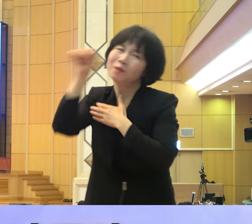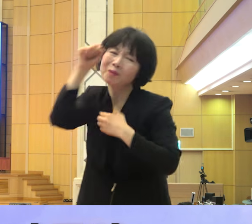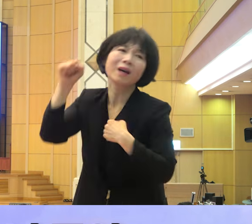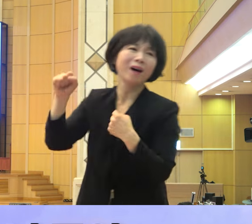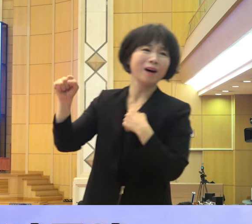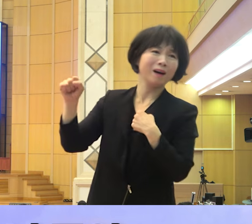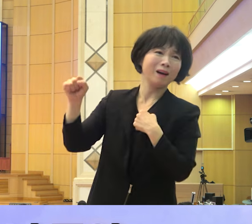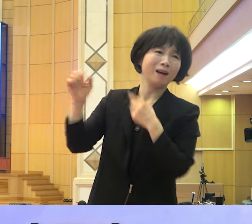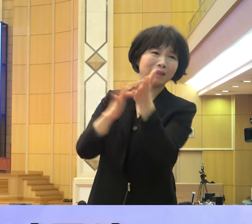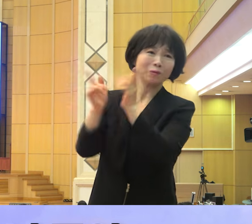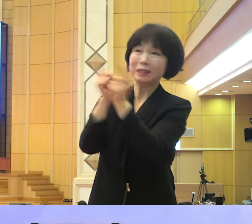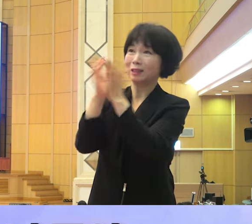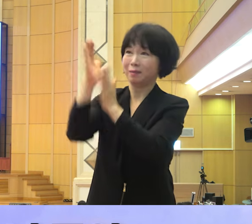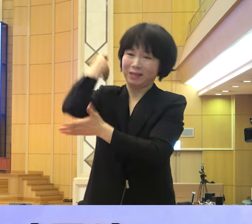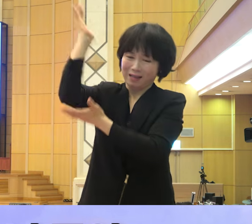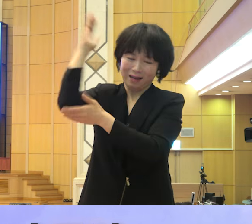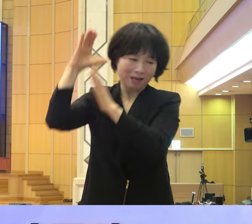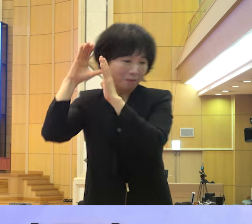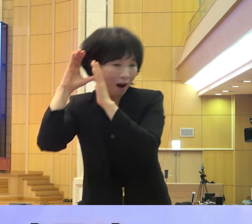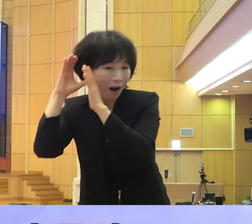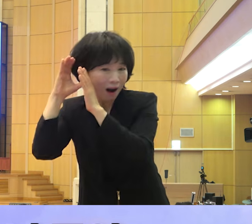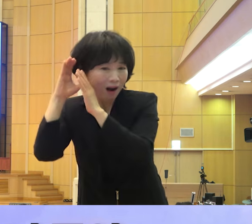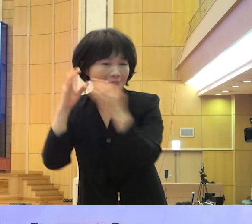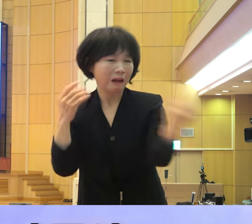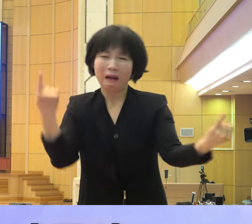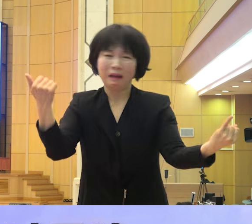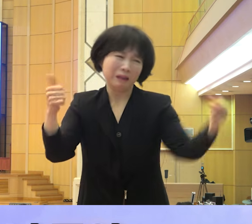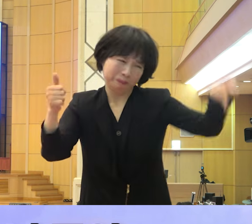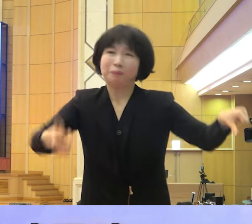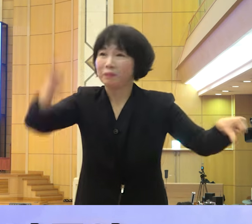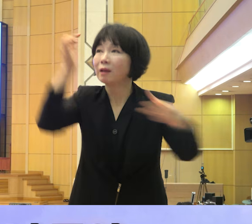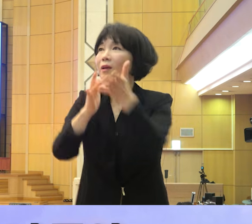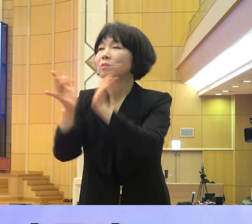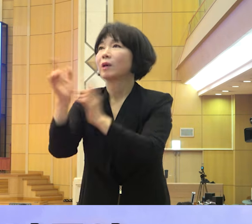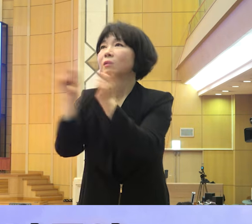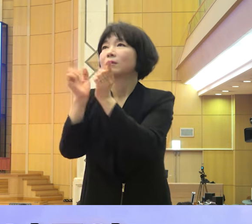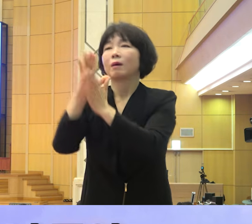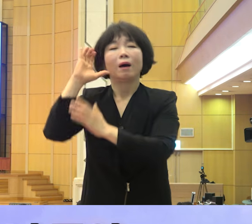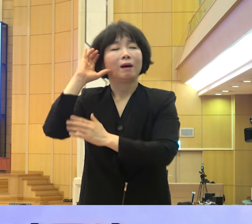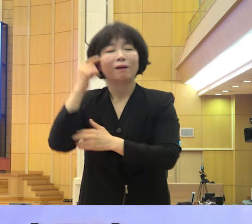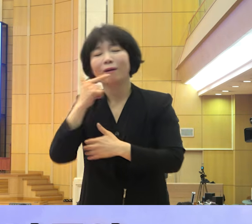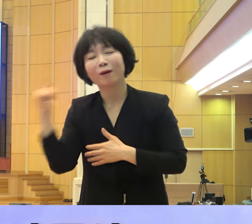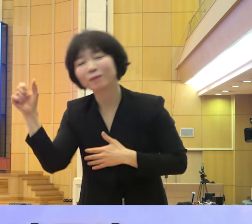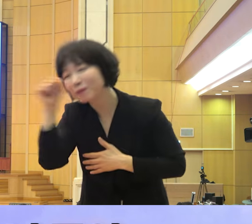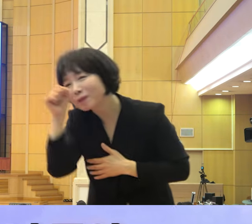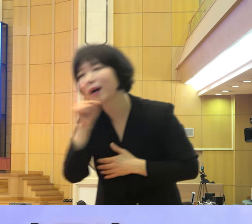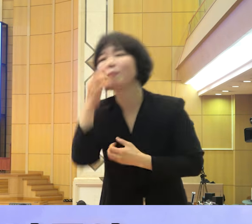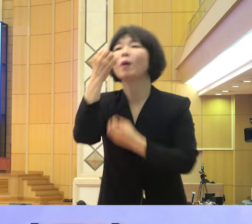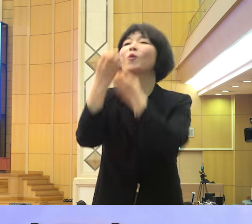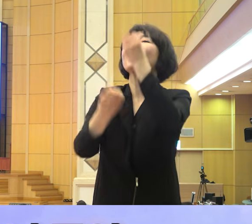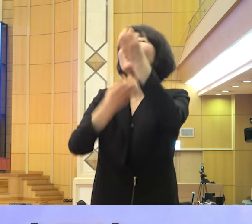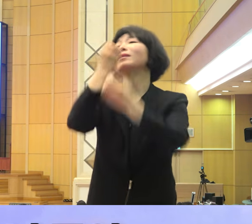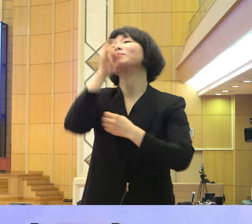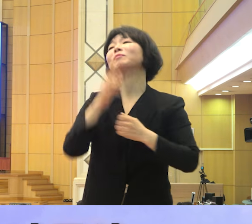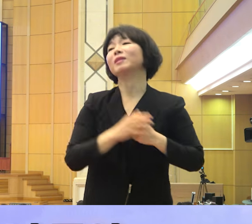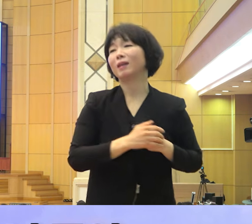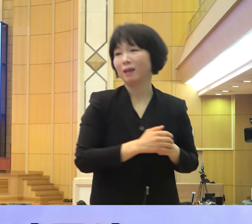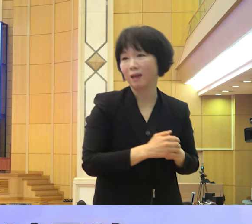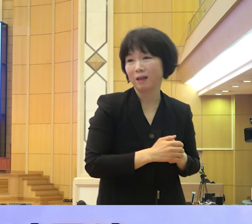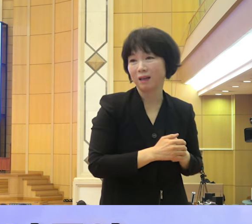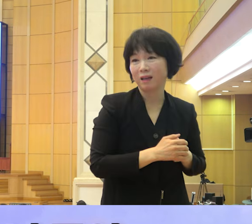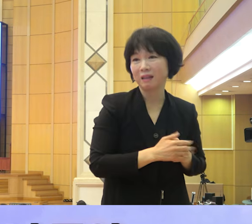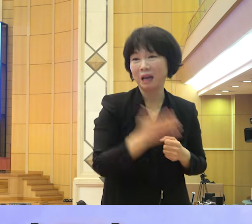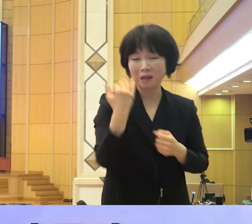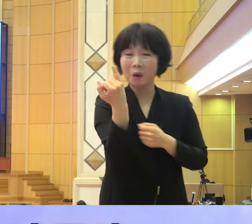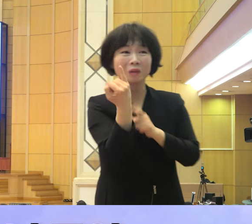예수를 믿는 것은 너의 말로 인함이 아니니, 내 말을 가지고, 네가 전한